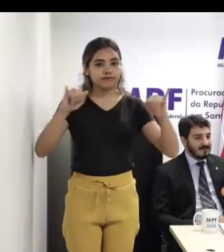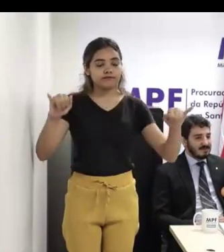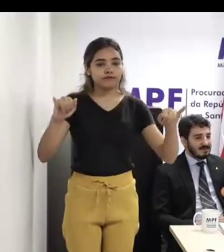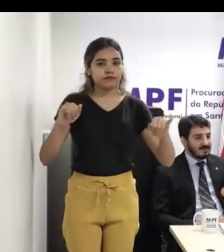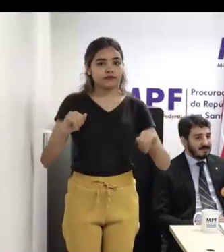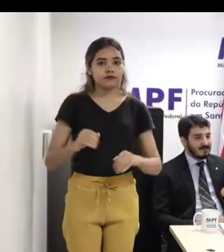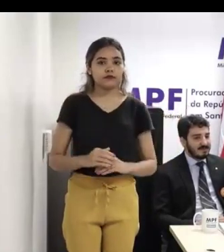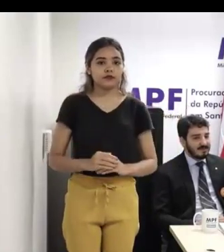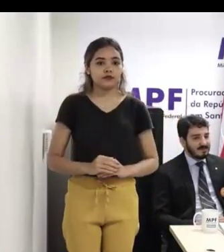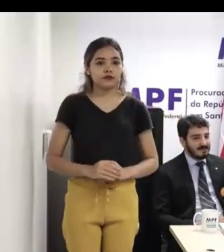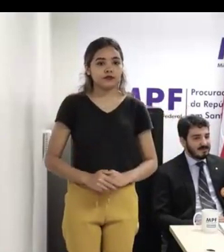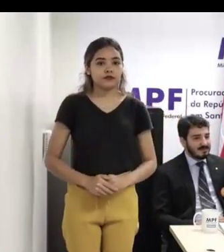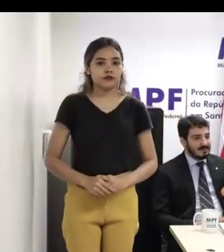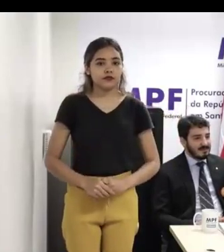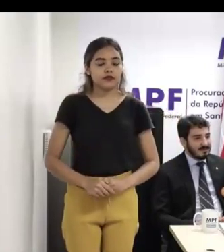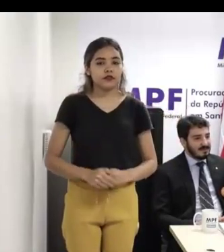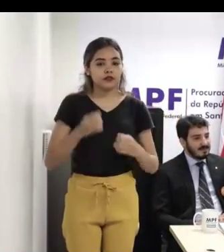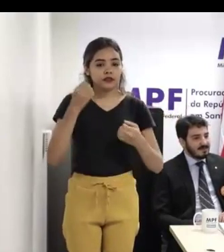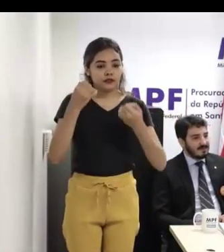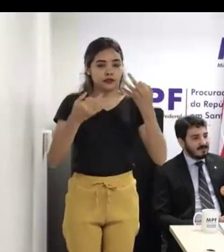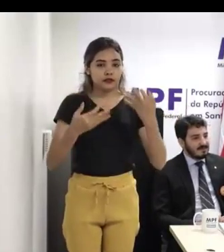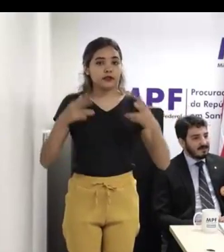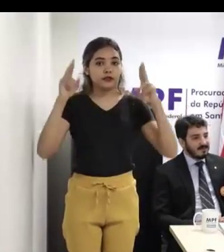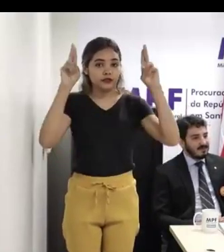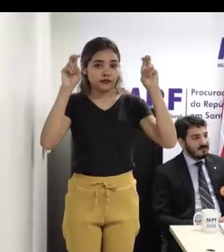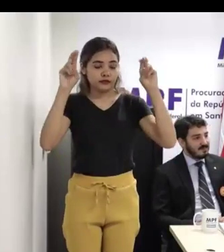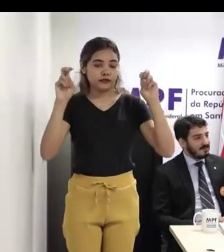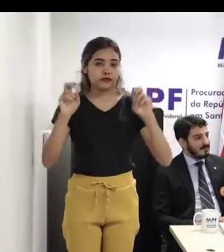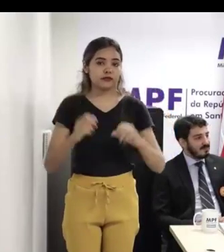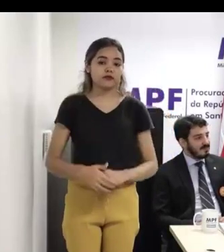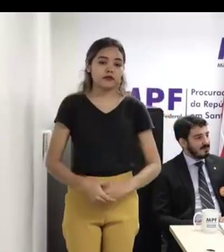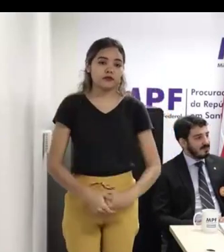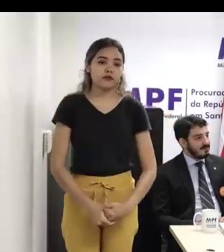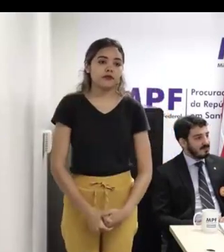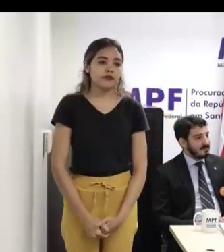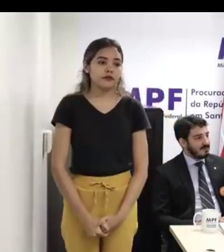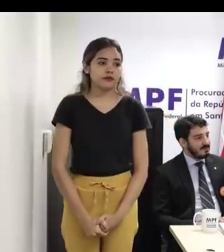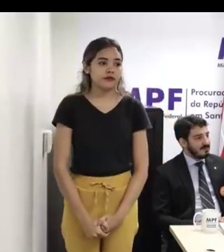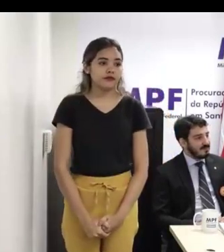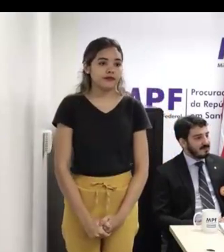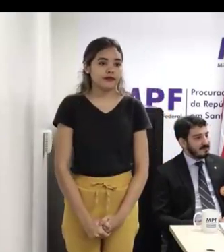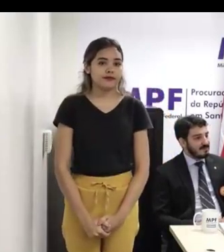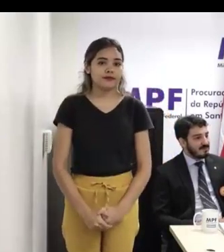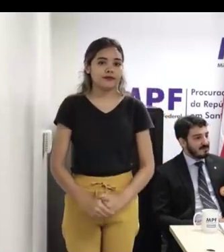farão Uma Breve explanação sobre a temática que será abordada 5 minutos por